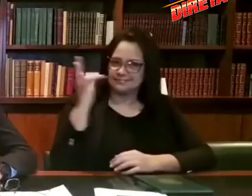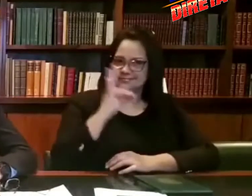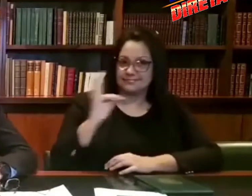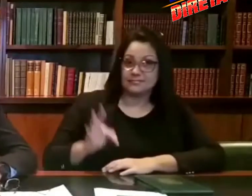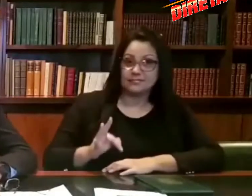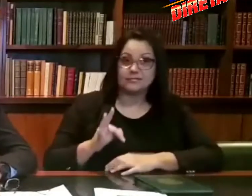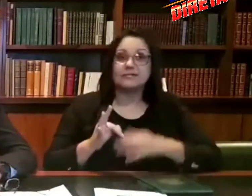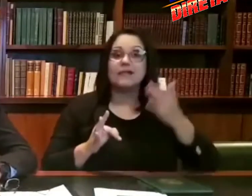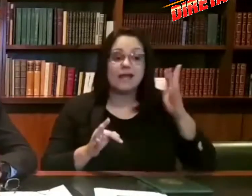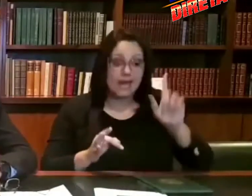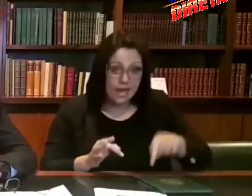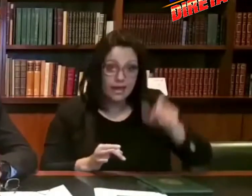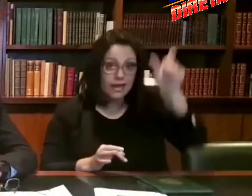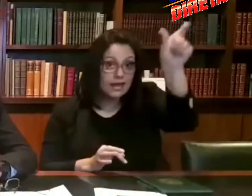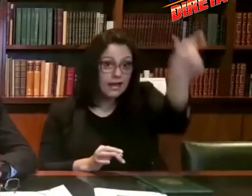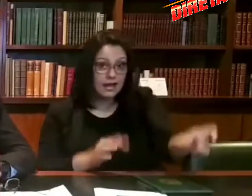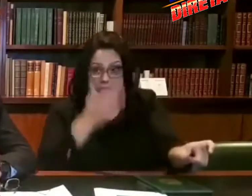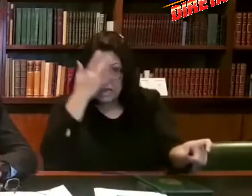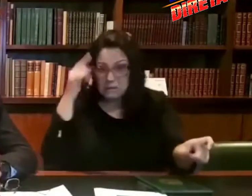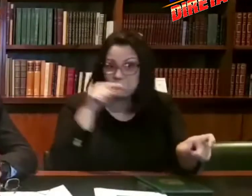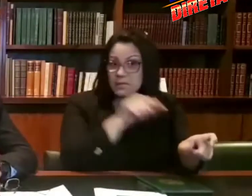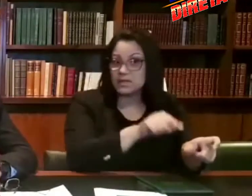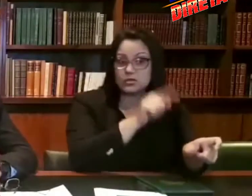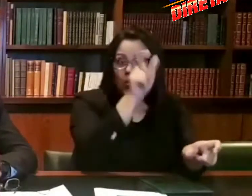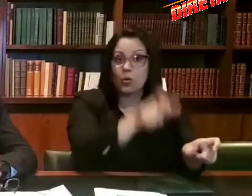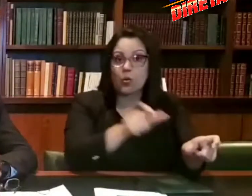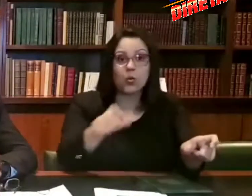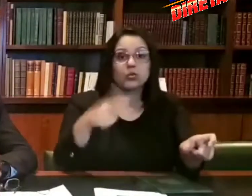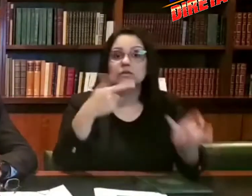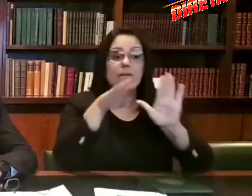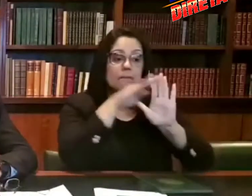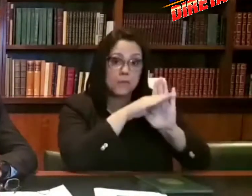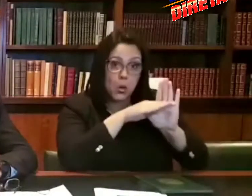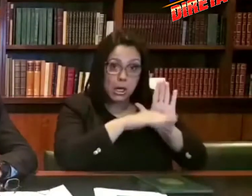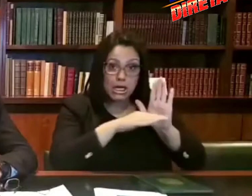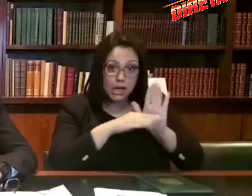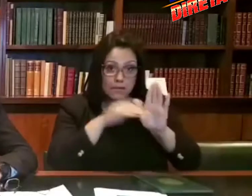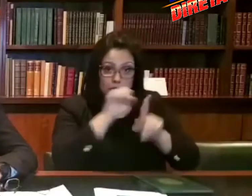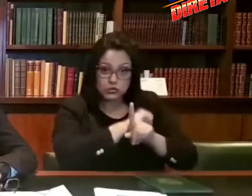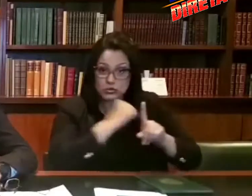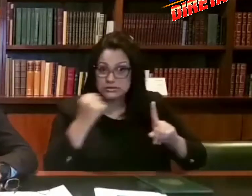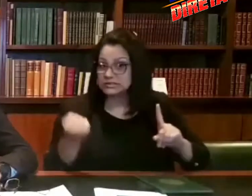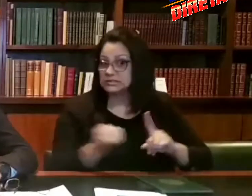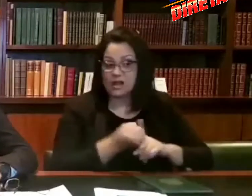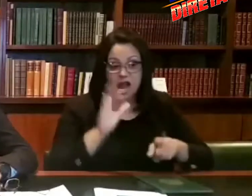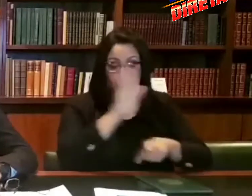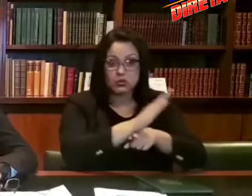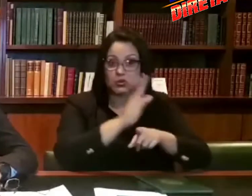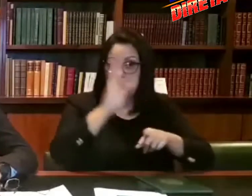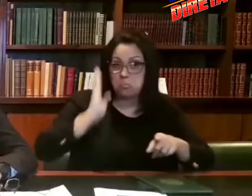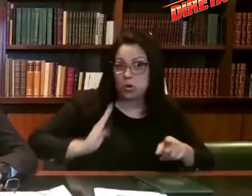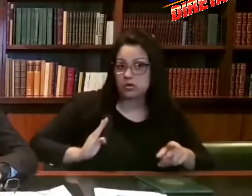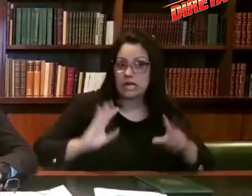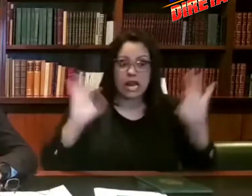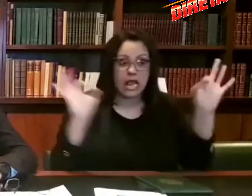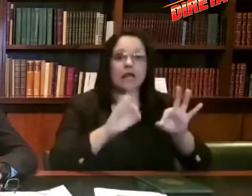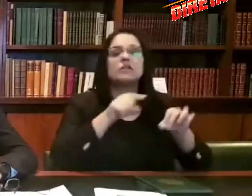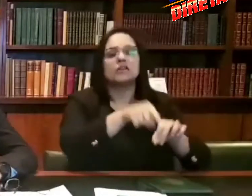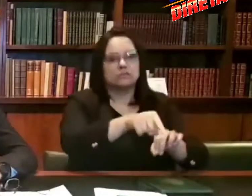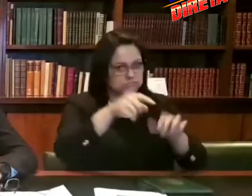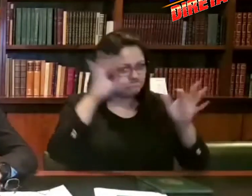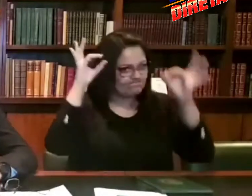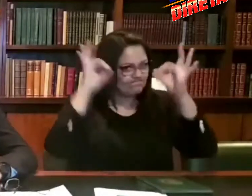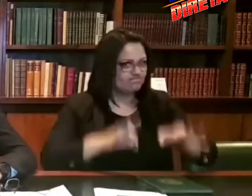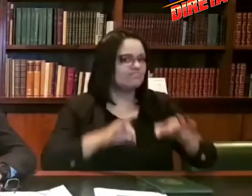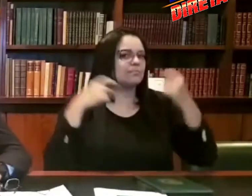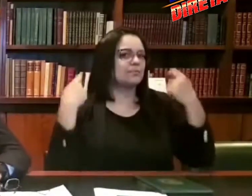as pessoas que não estavam nem em programas sociais antes. Então, é realmente a pessoa que mais precisa,